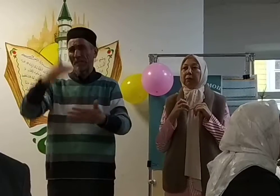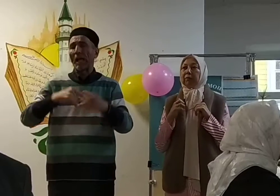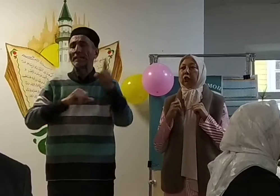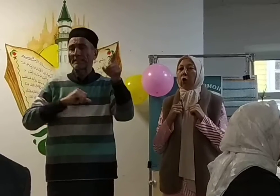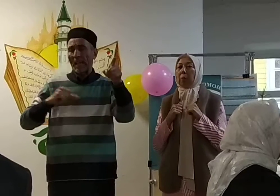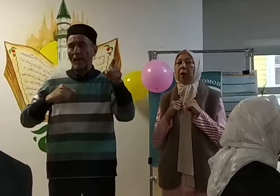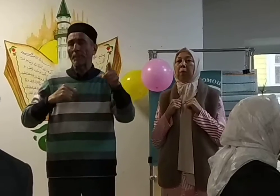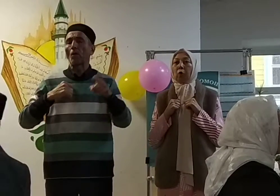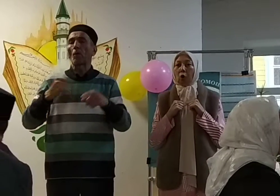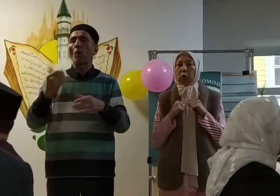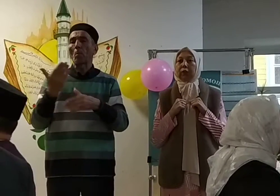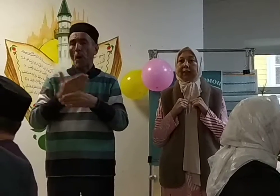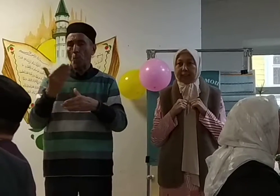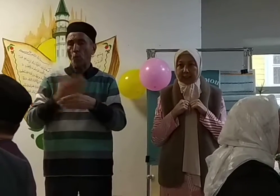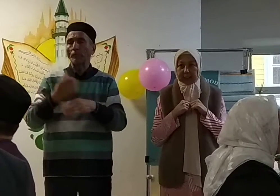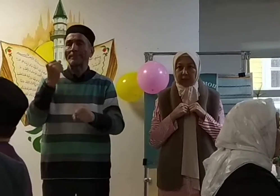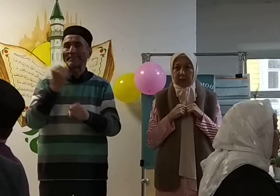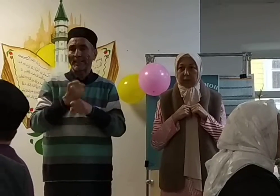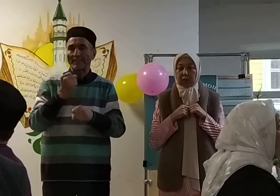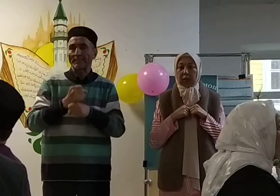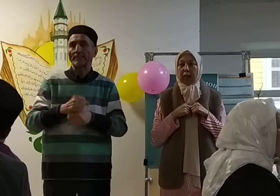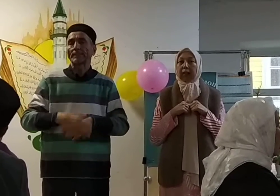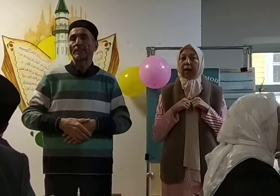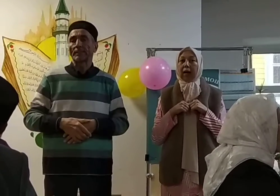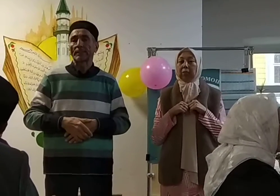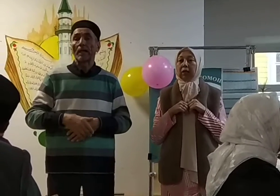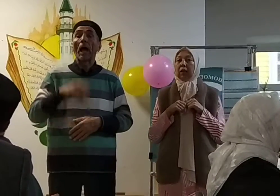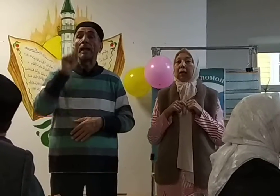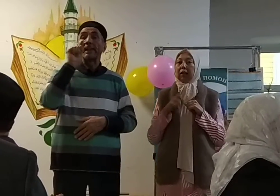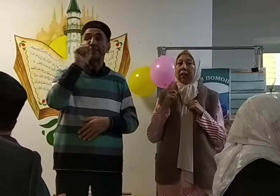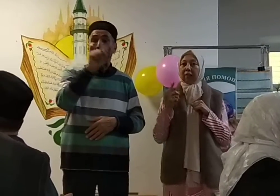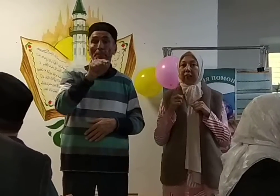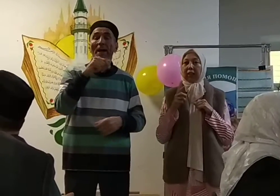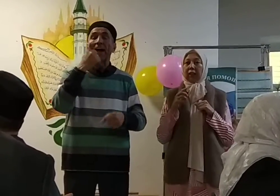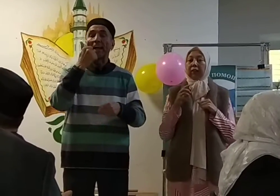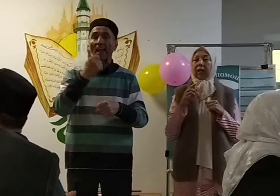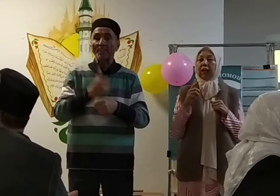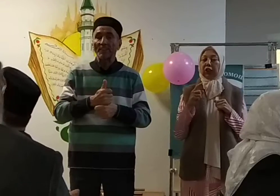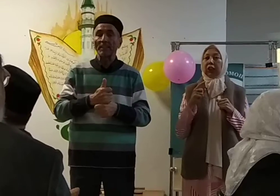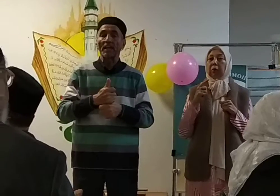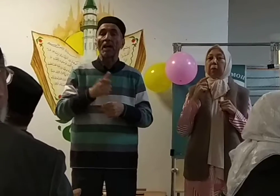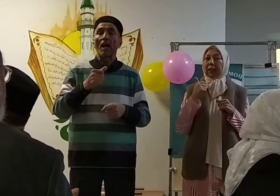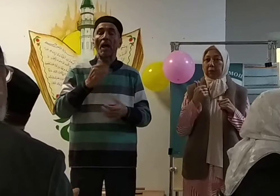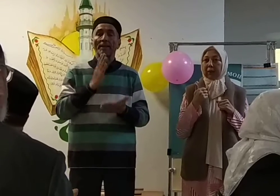сами все помогут сделать. Там главное наличие